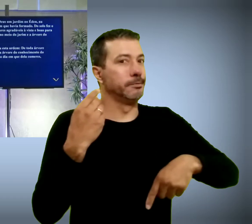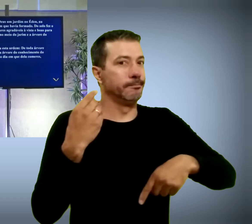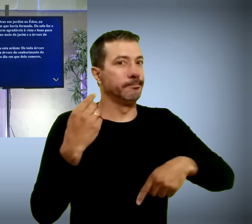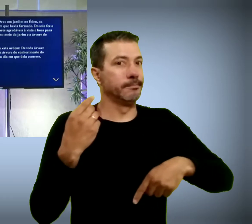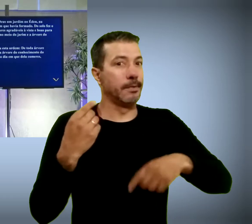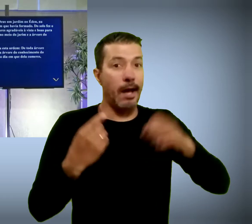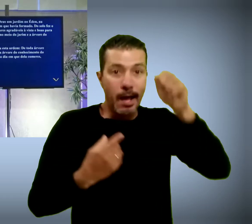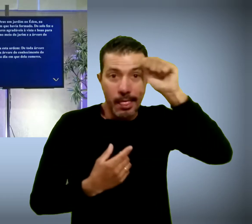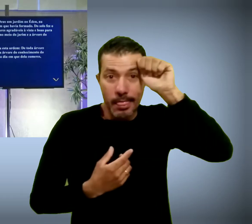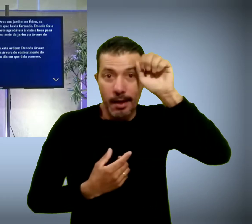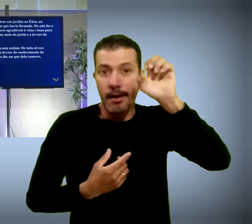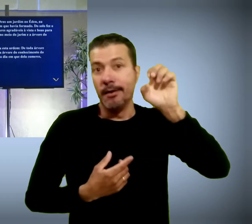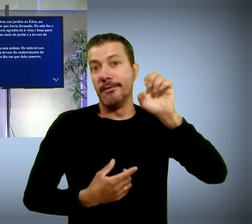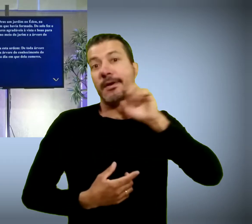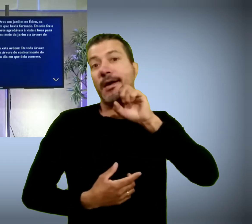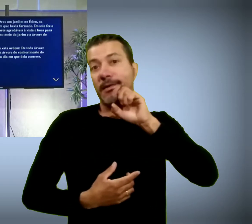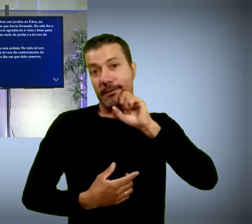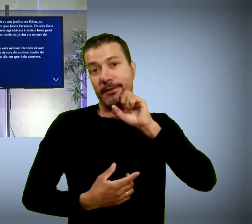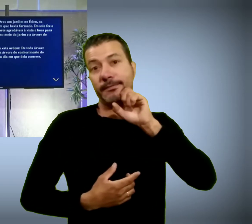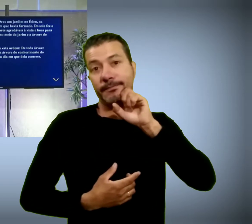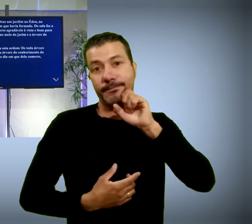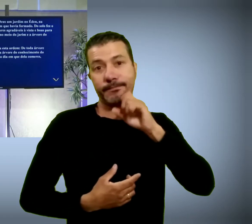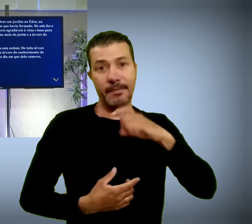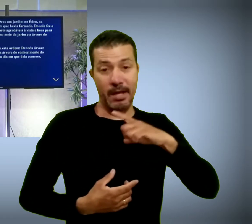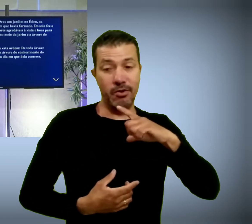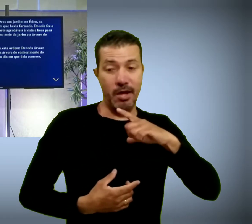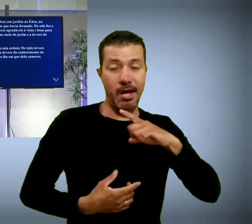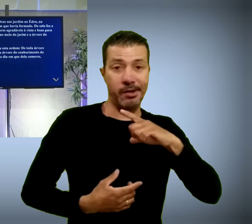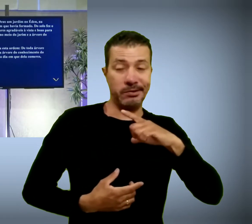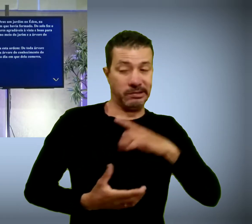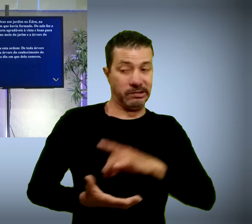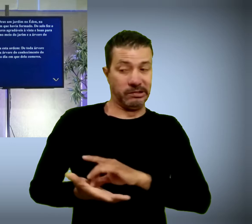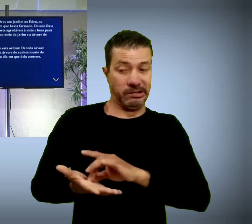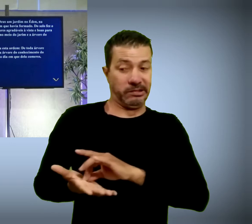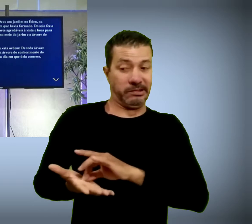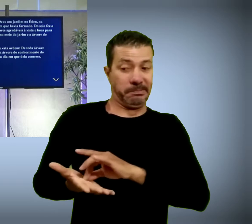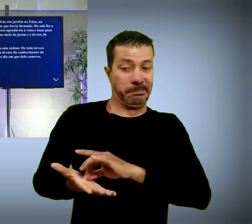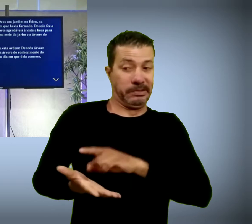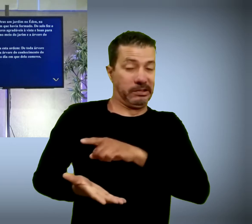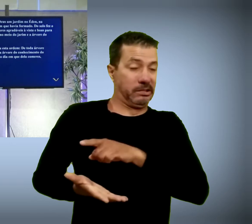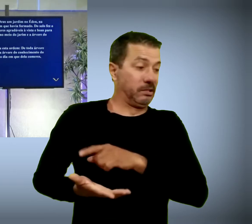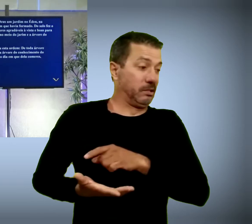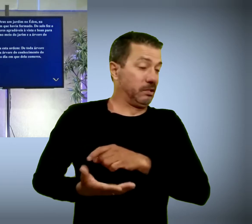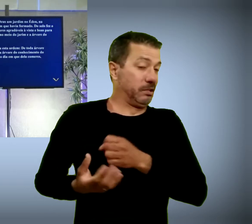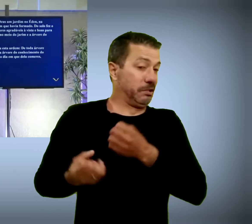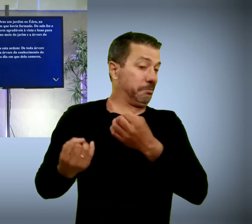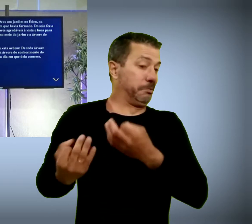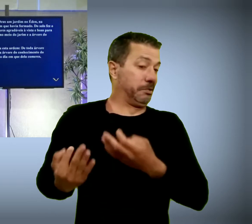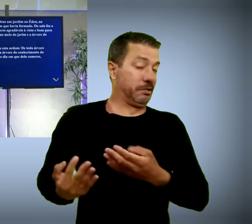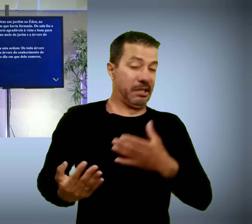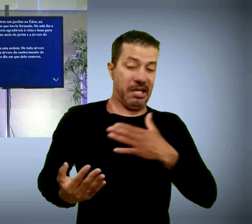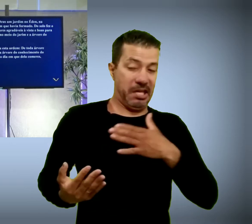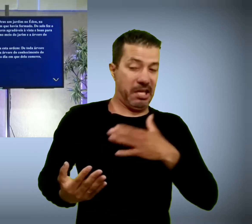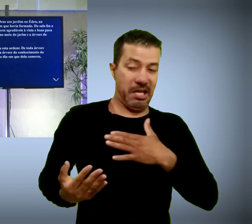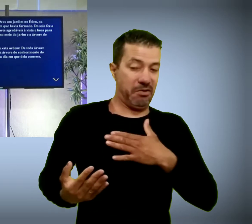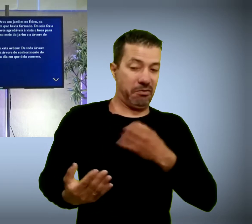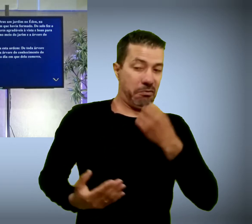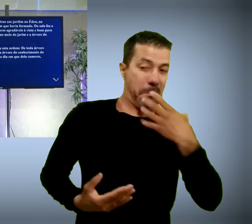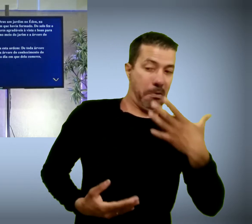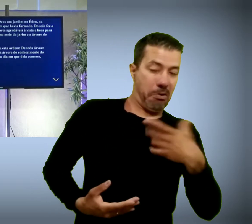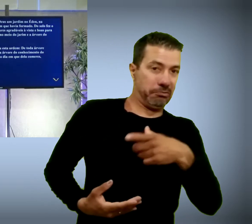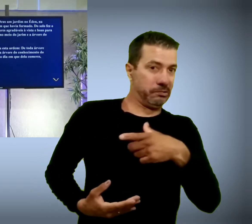Adão e Eva, eu vou contar para vocês uma coisa. Eu tenho um inimigo aí que anda espalhando que eu não sou